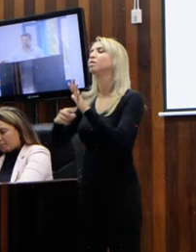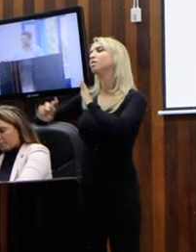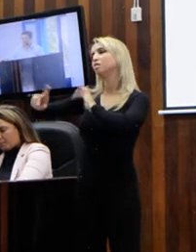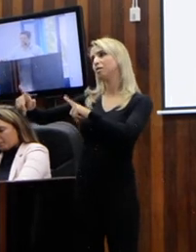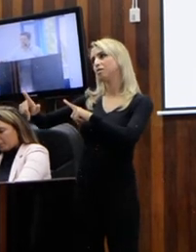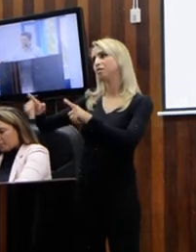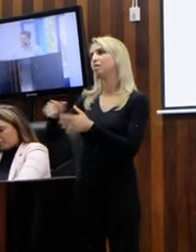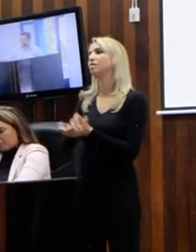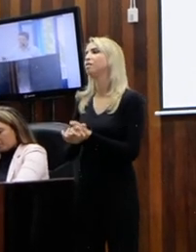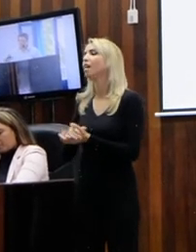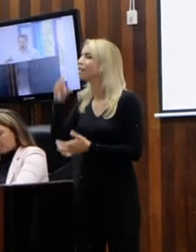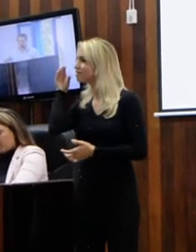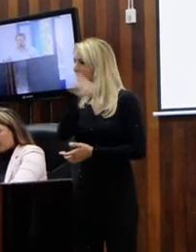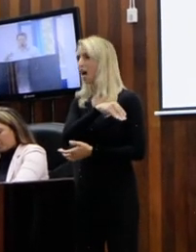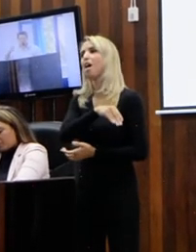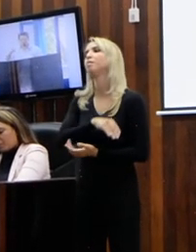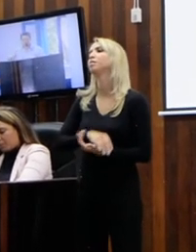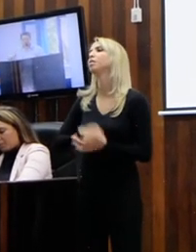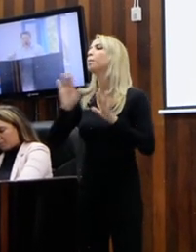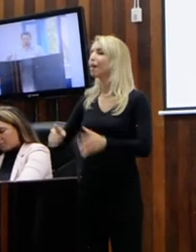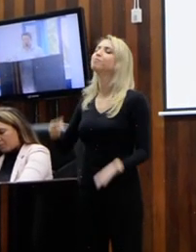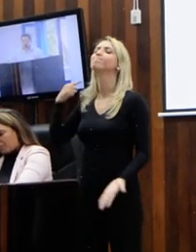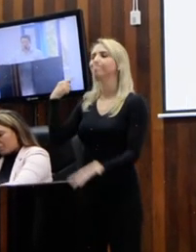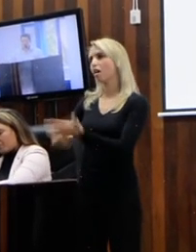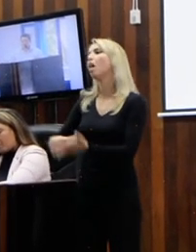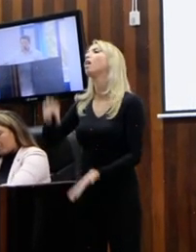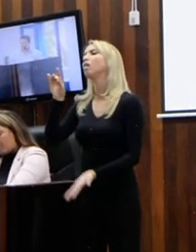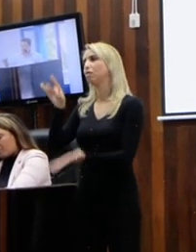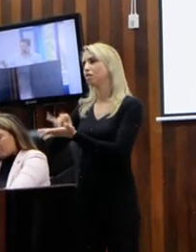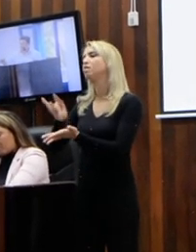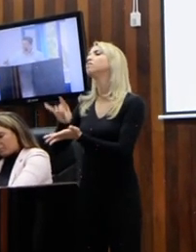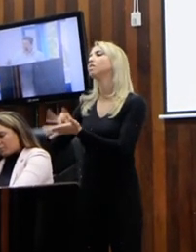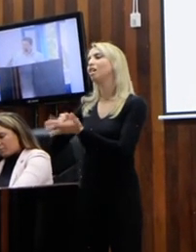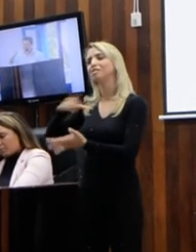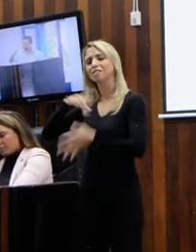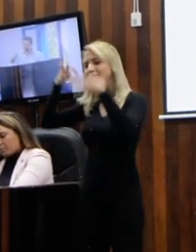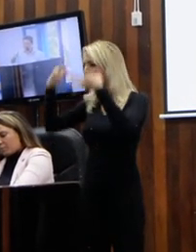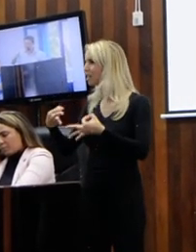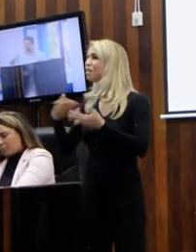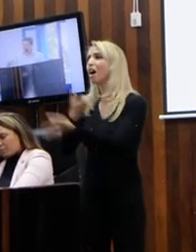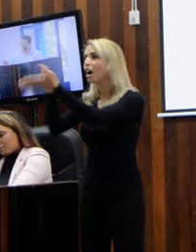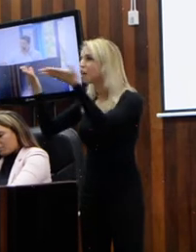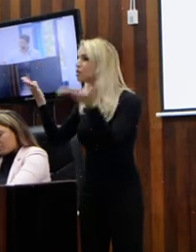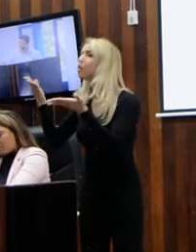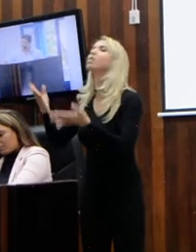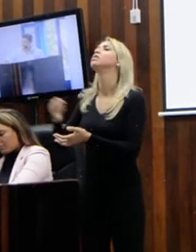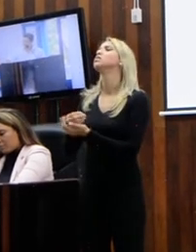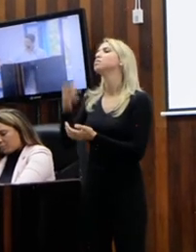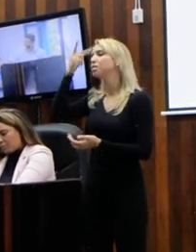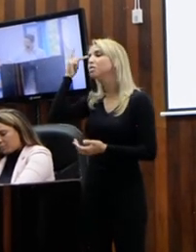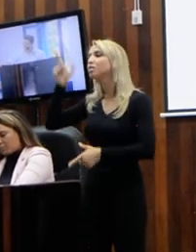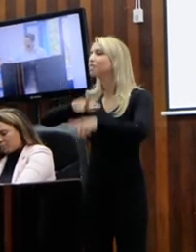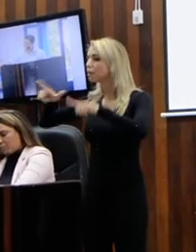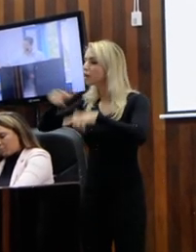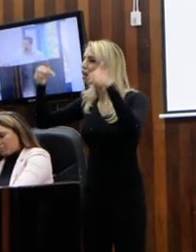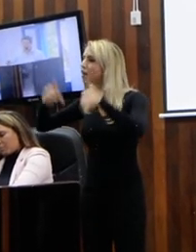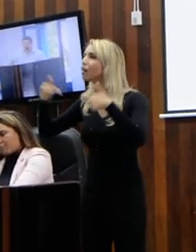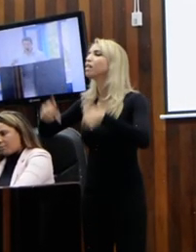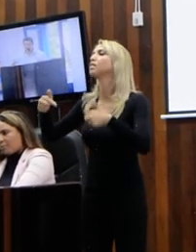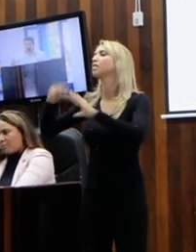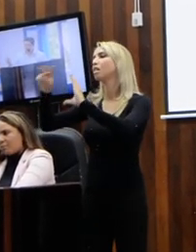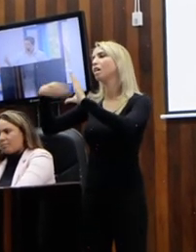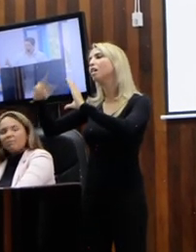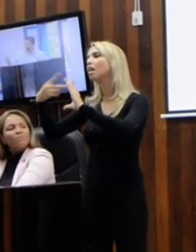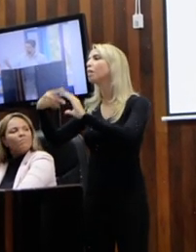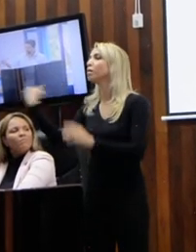breve, mas que marcou definitivamente. Garanto a vocês, aos funcionários aqui da Câmara Municipal,